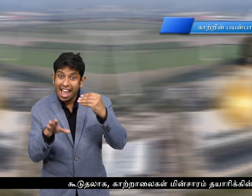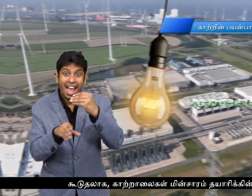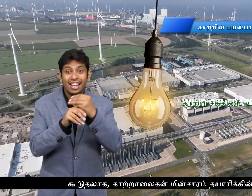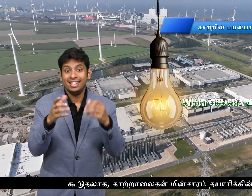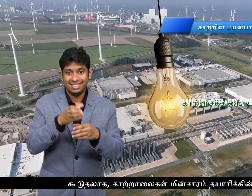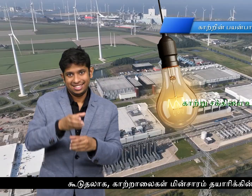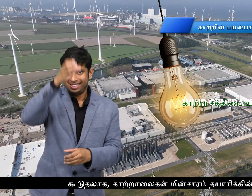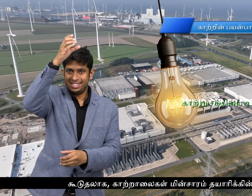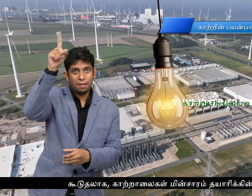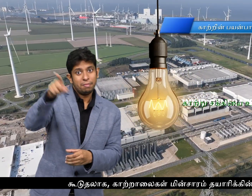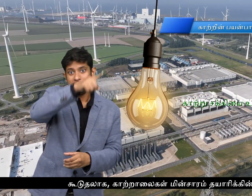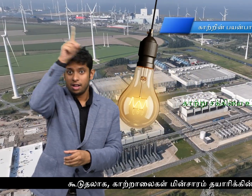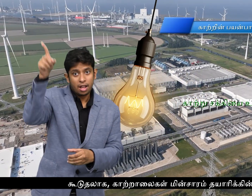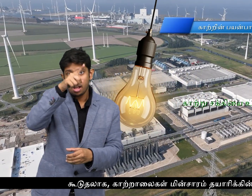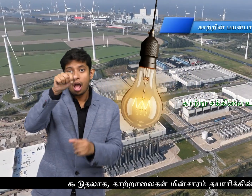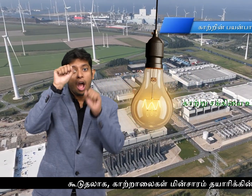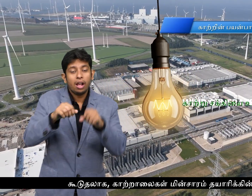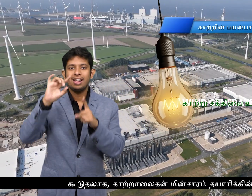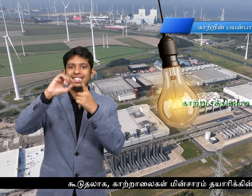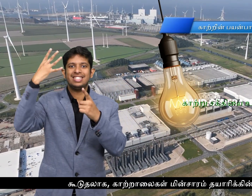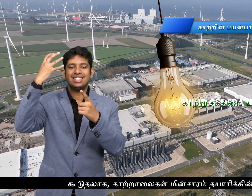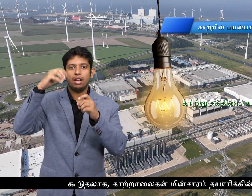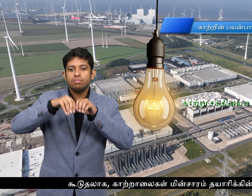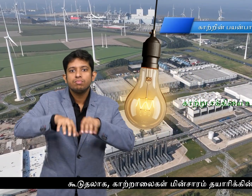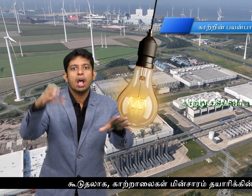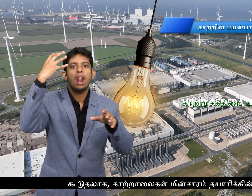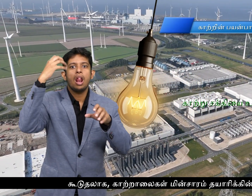கூடுதலாக காற்றலைகள் மின்சாரம் தயாரிக்கின்றன.